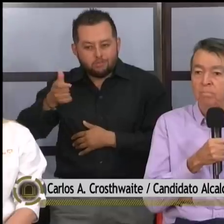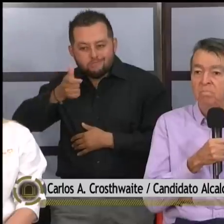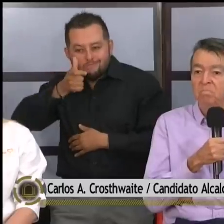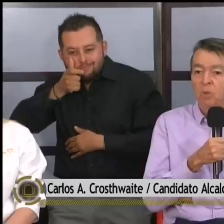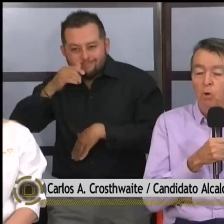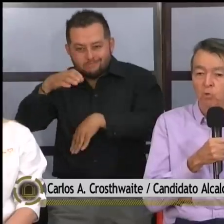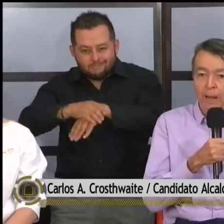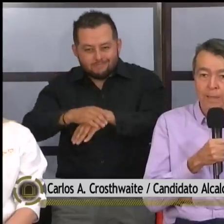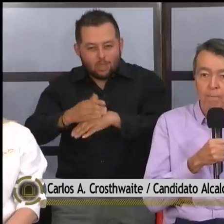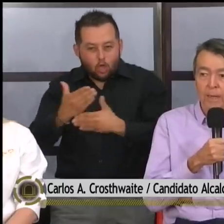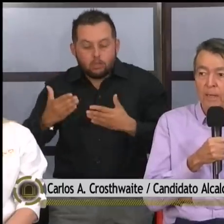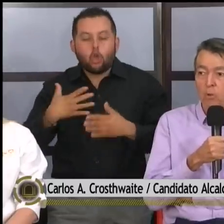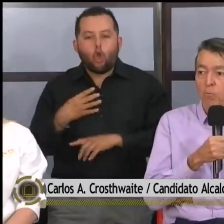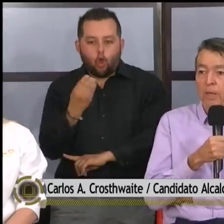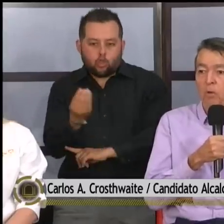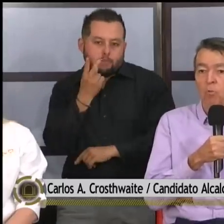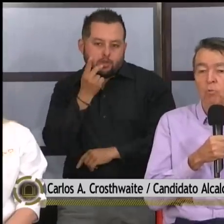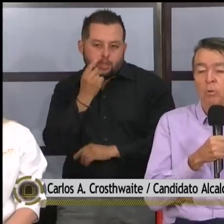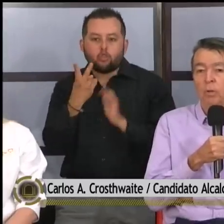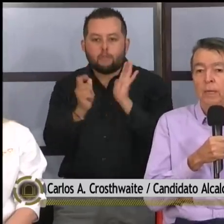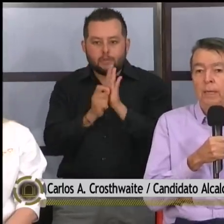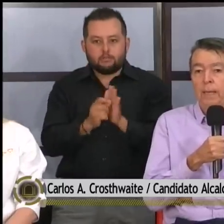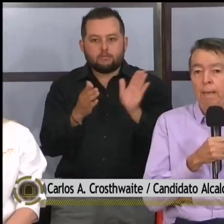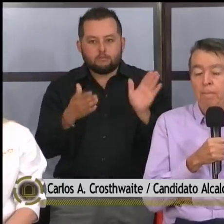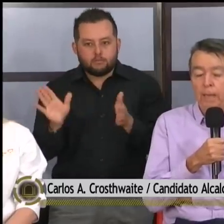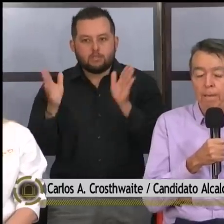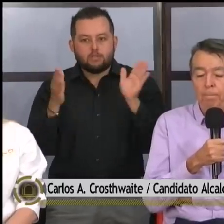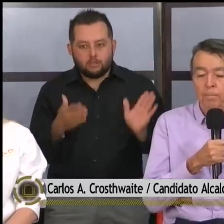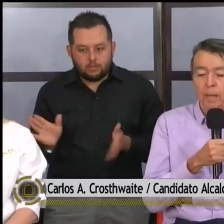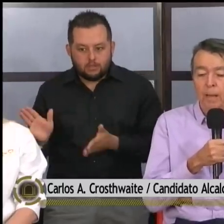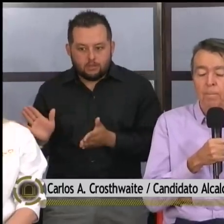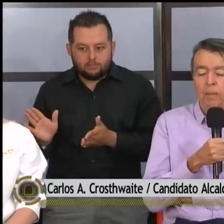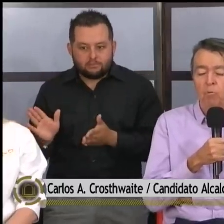control. Concejal de Pereira en 2 periodos,